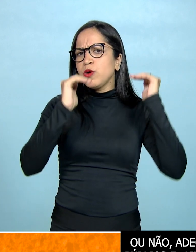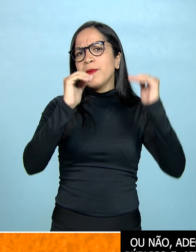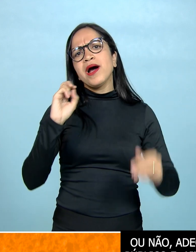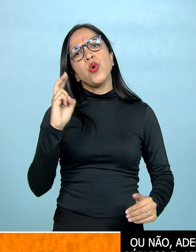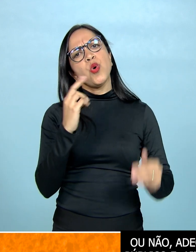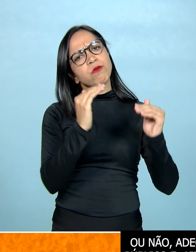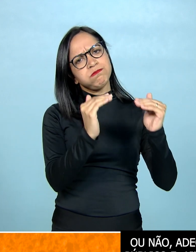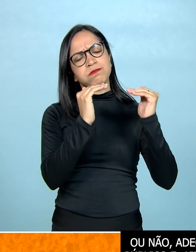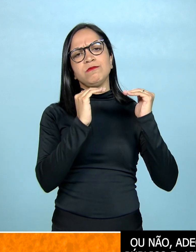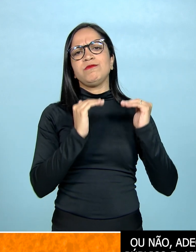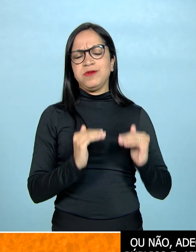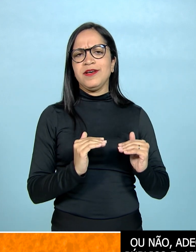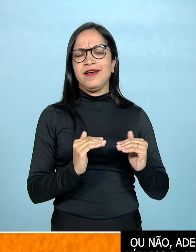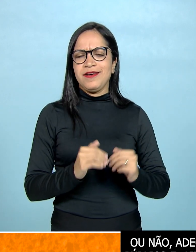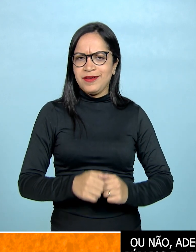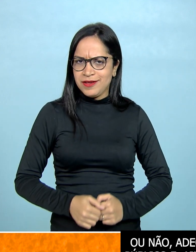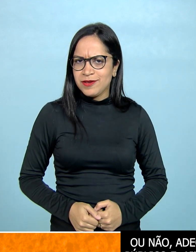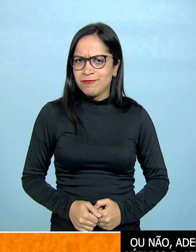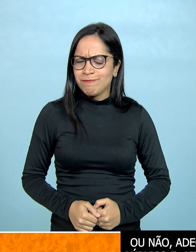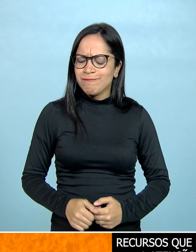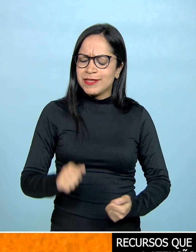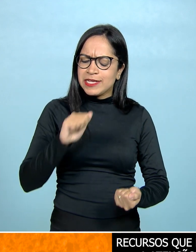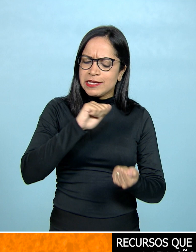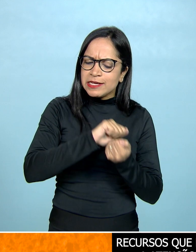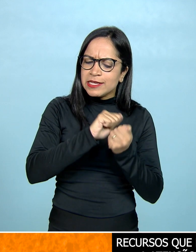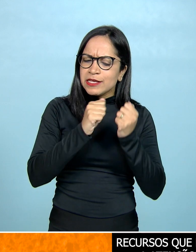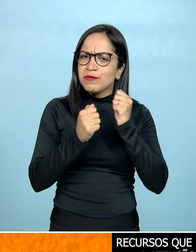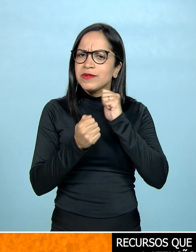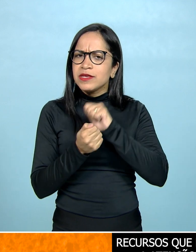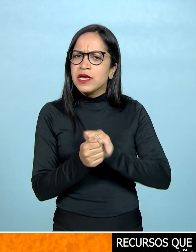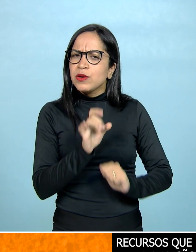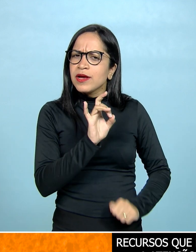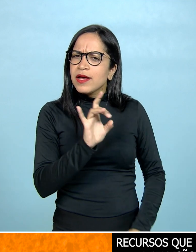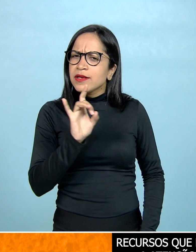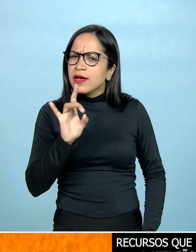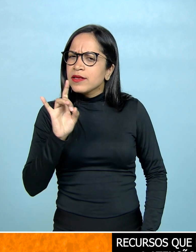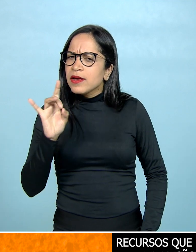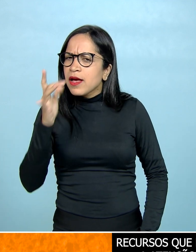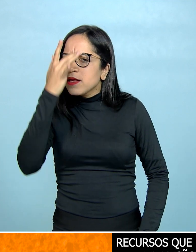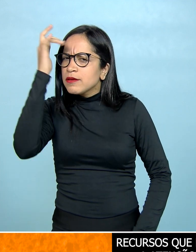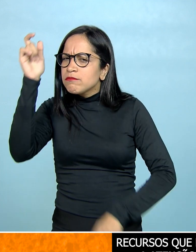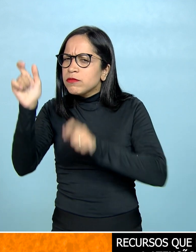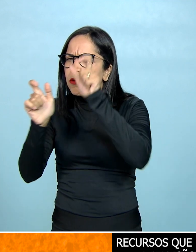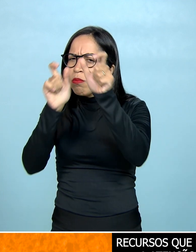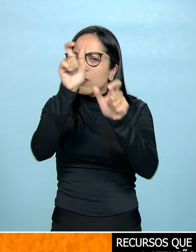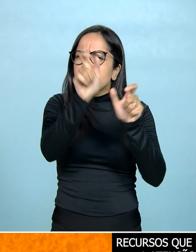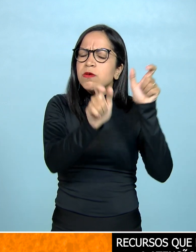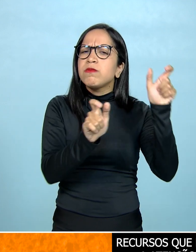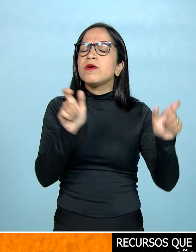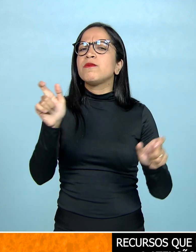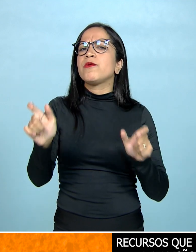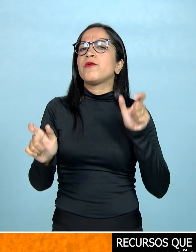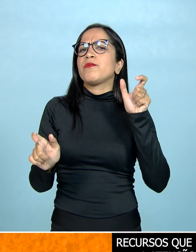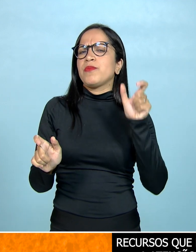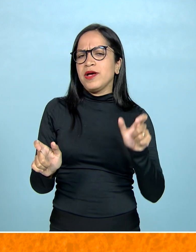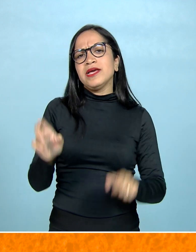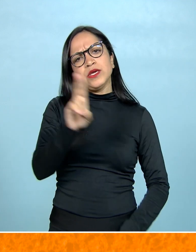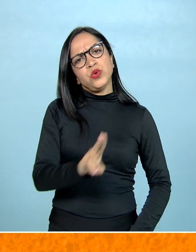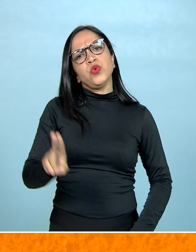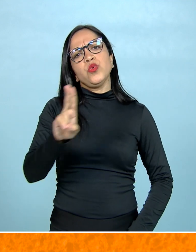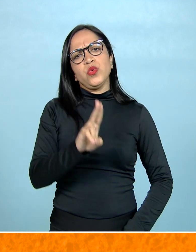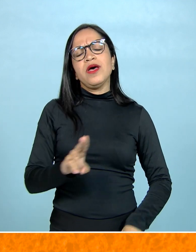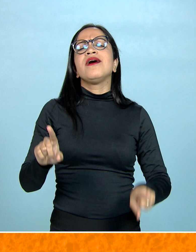ao público e ainda a outros recursos que possam chamar a atenção do leitor.